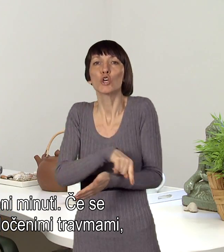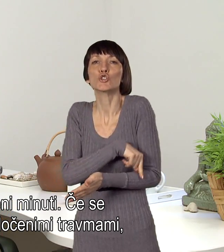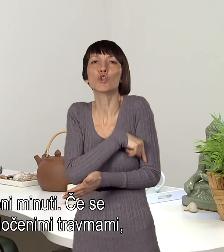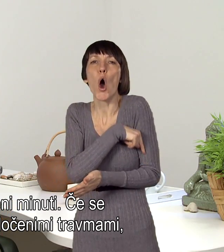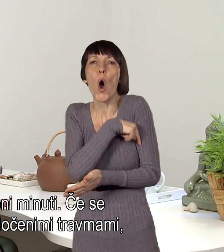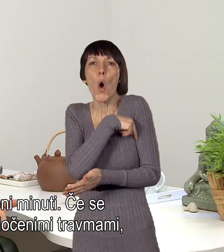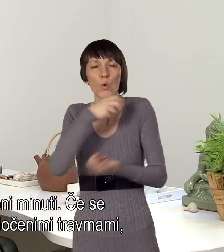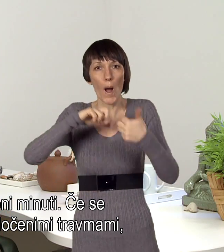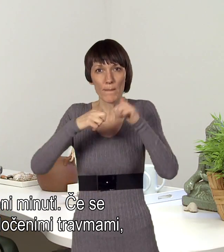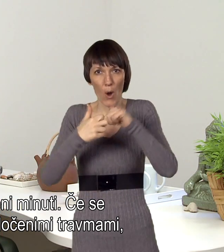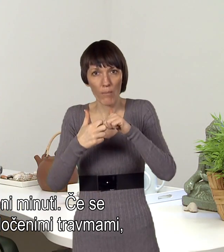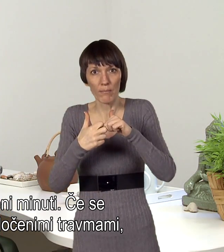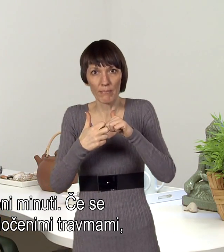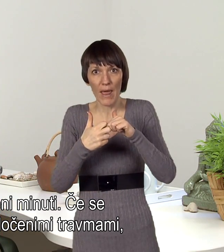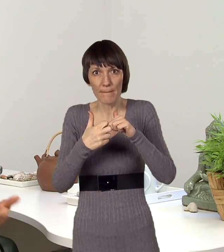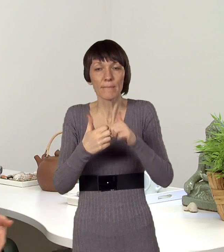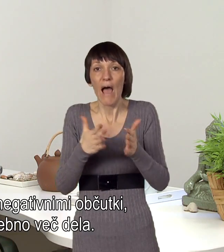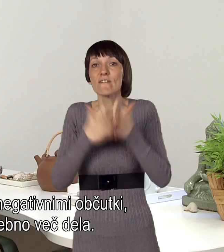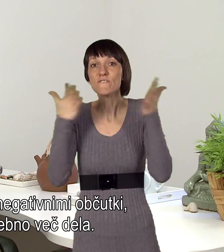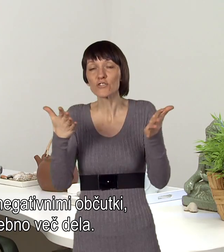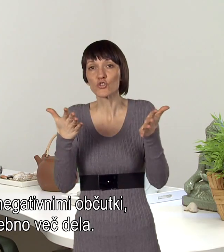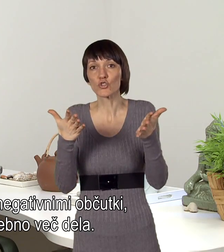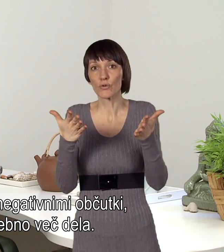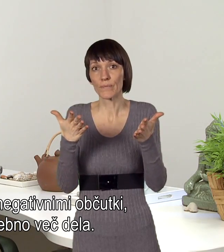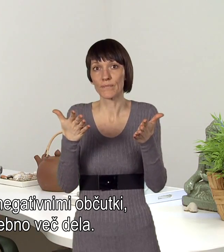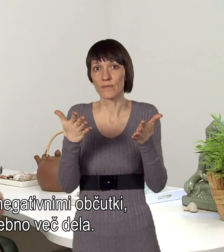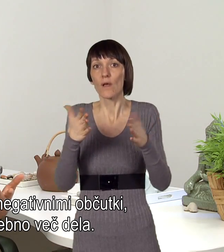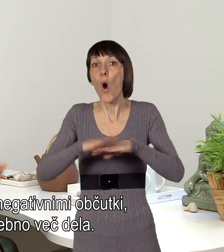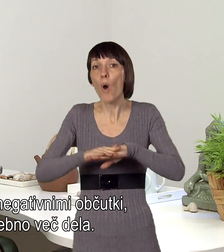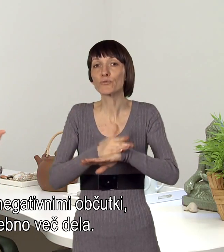človek sooča z določenimi travmami, z večjimi težavami, z večjimi